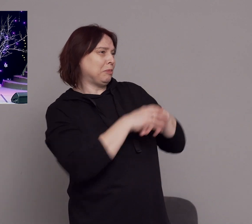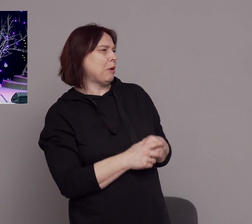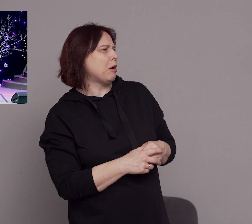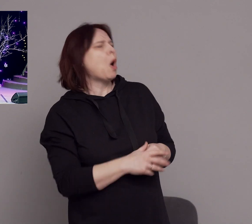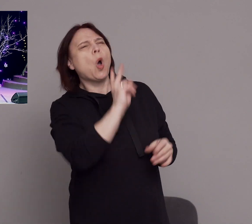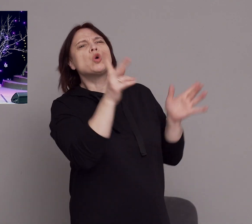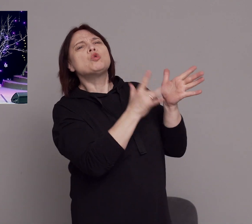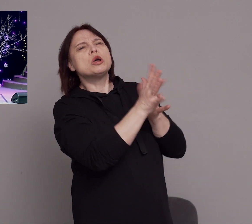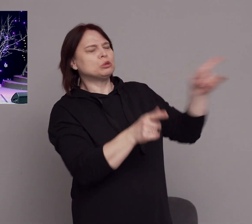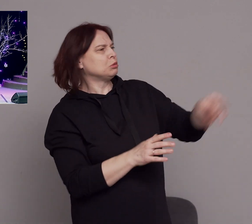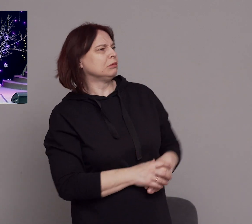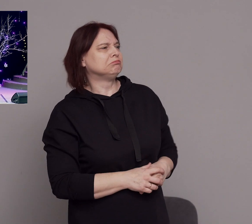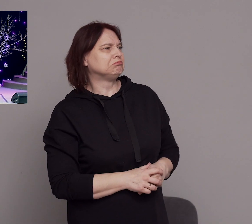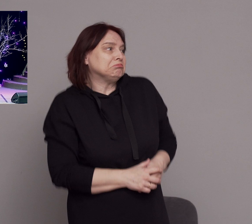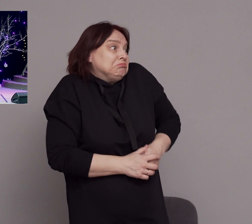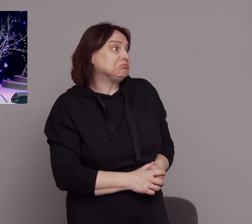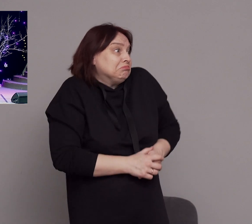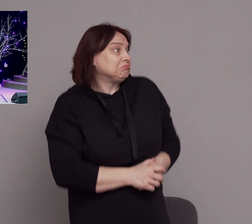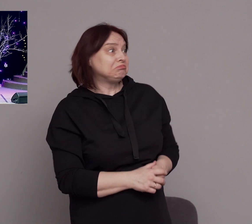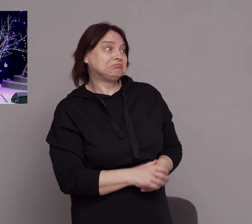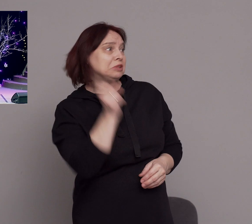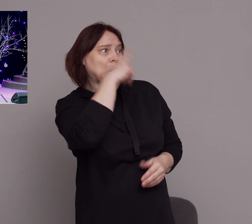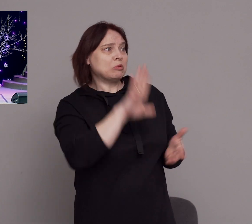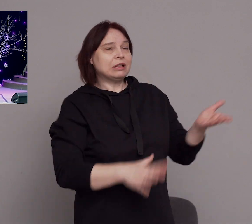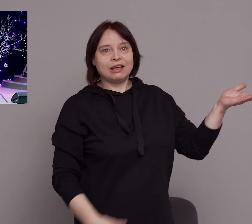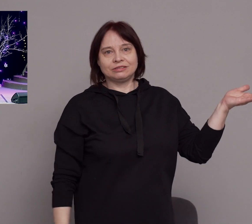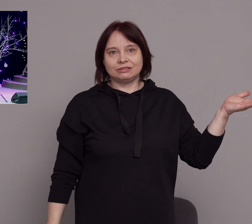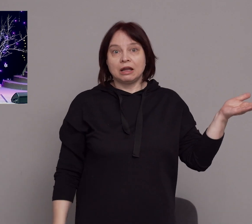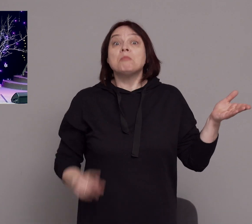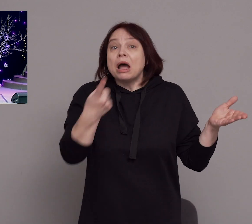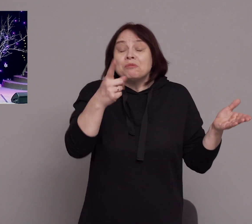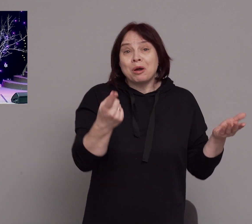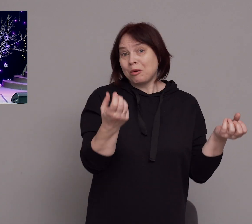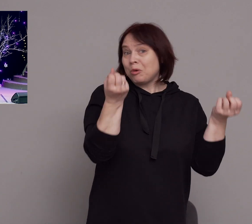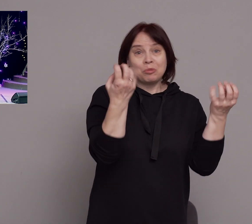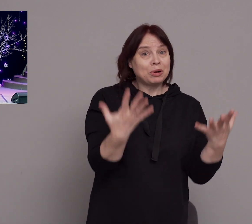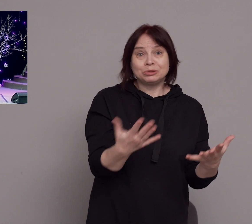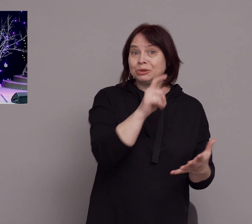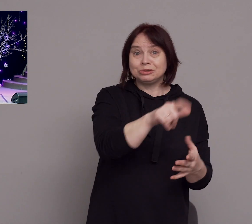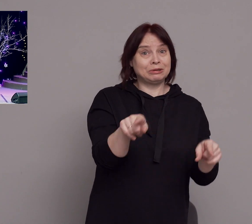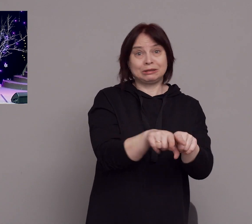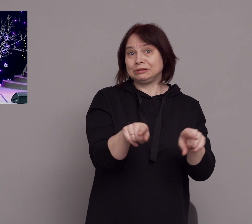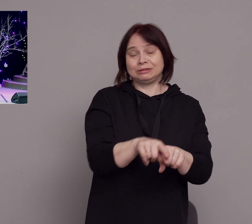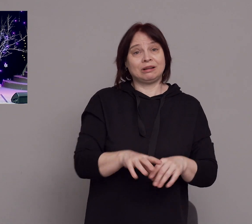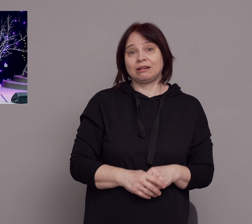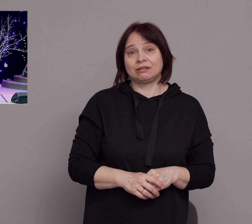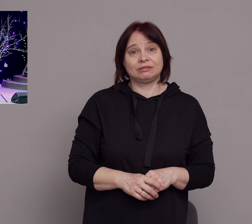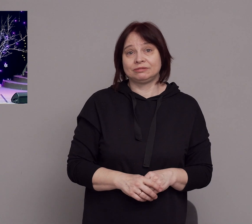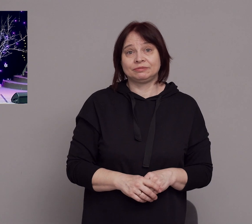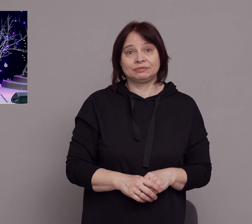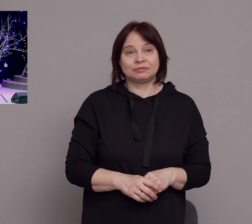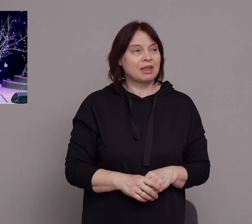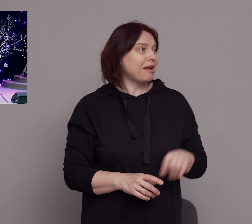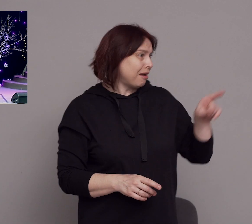думаю, это воплотившийся Божий Сын». Никто бы не сказал. Если бы мы увидели Его в толпе, мы бы сказали, «А, это же вот человек, который проживает